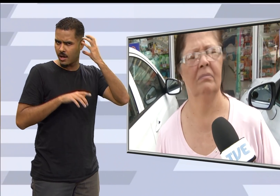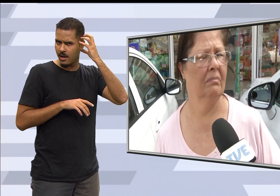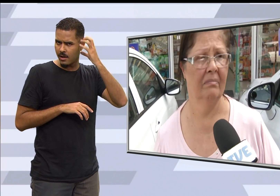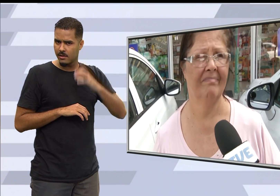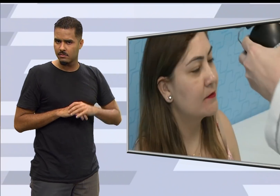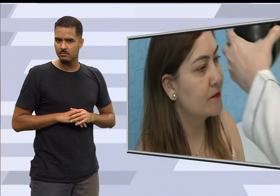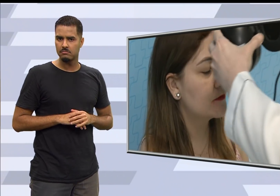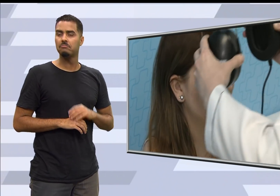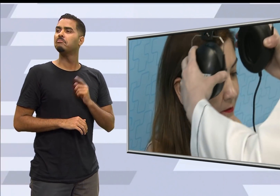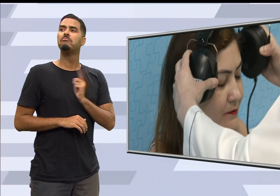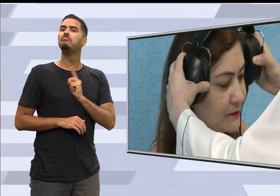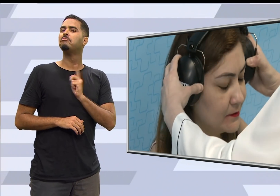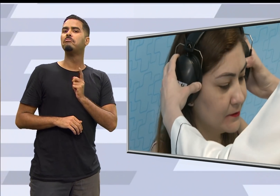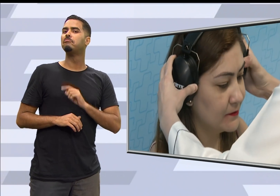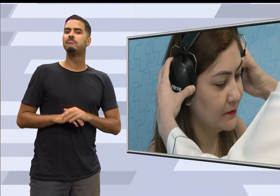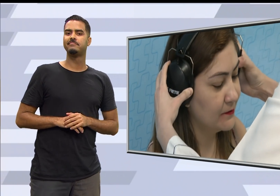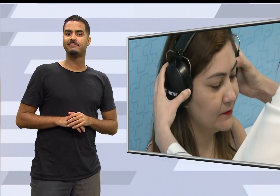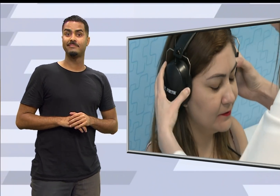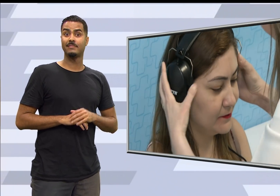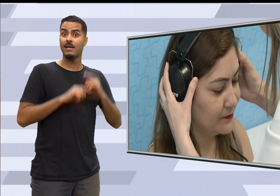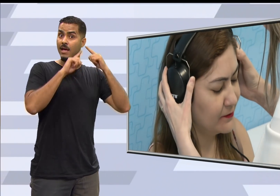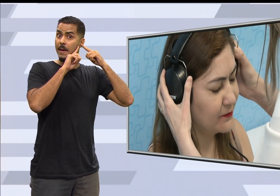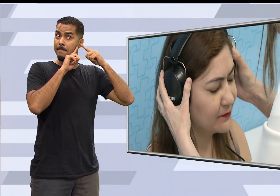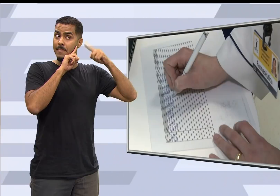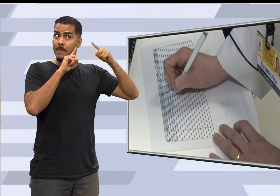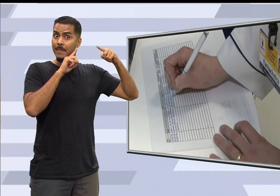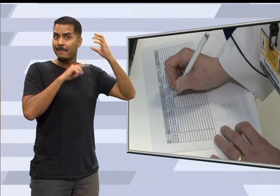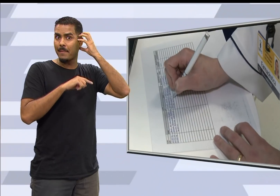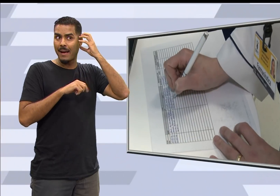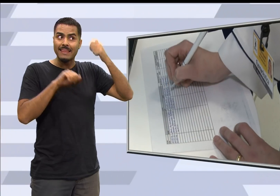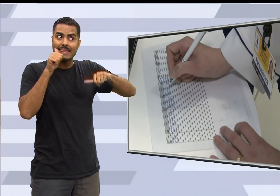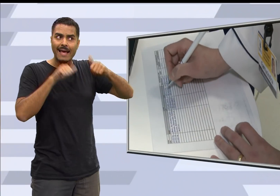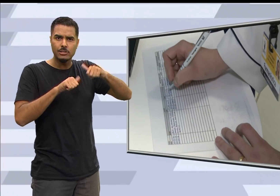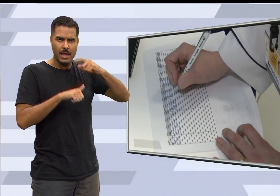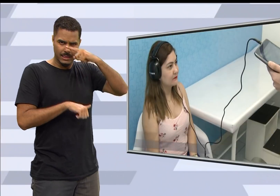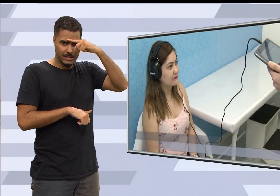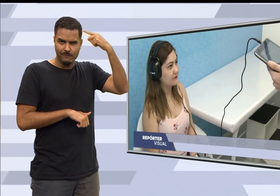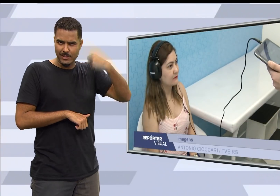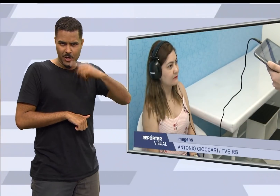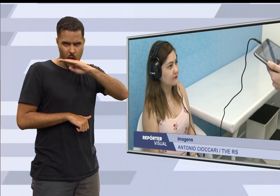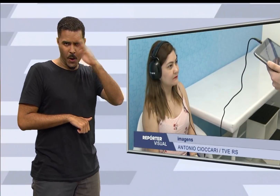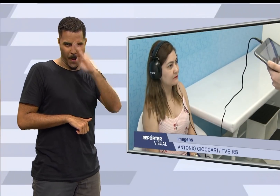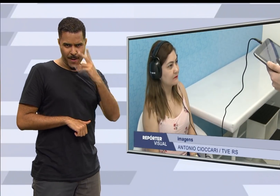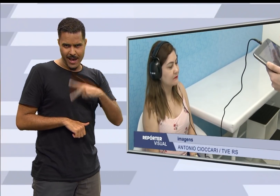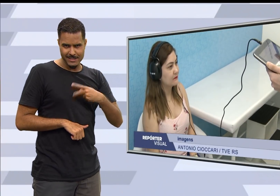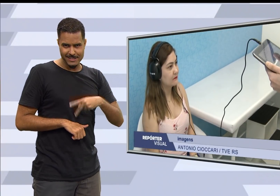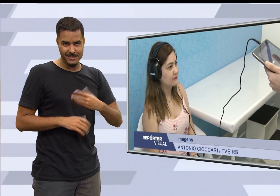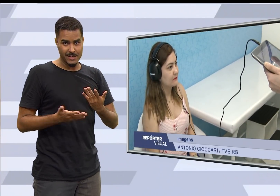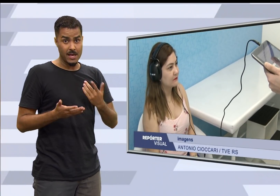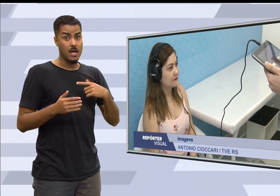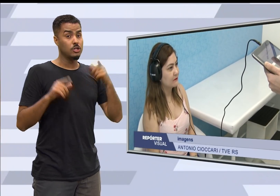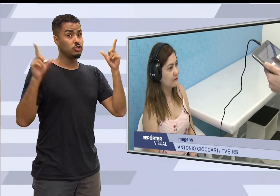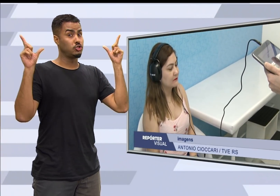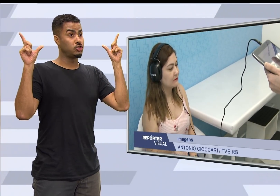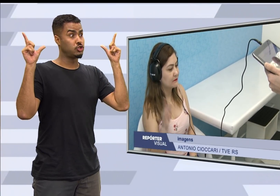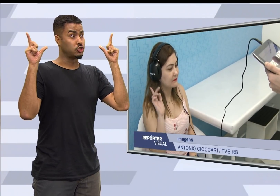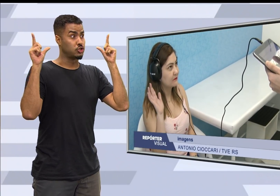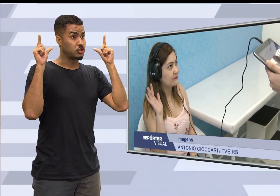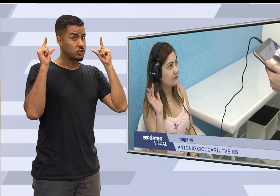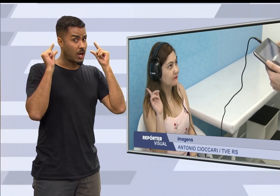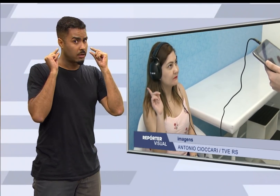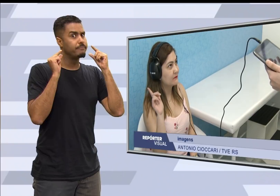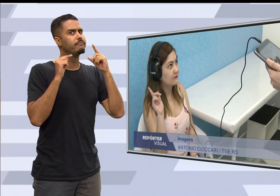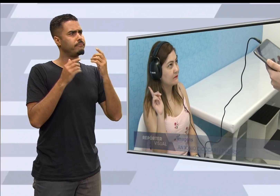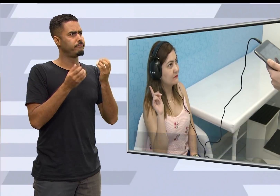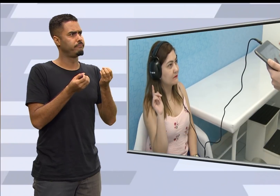Não. Testar a audição ainda é coisa rara entre os brasileiros. Já a perda auditiva, essa é